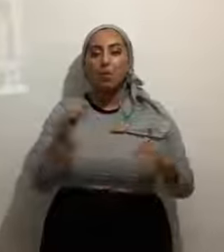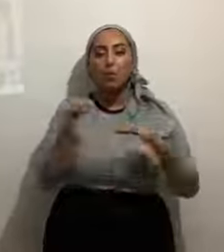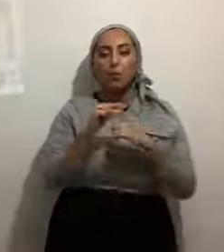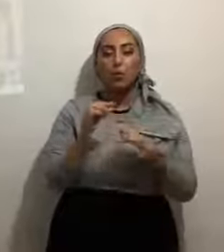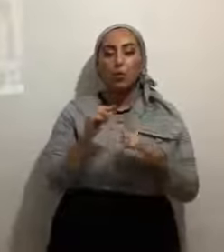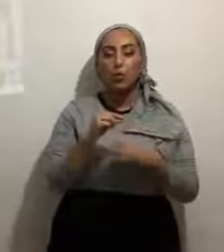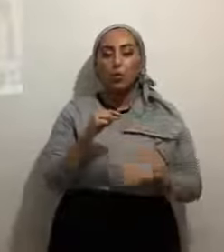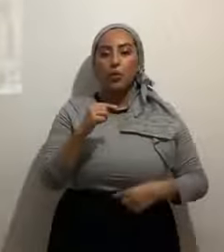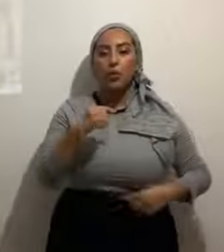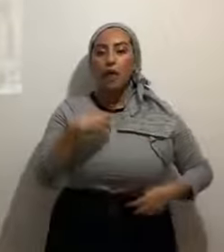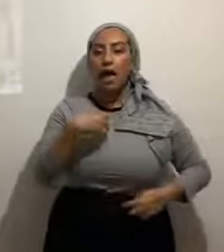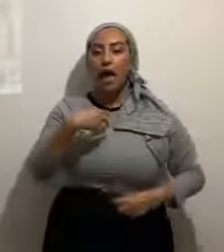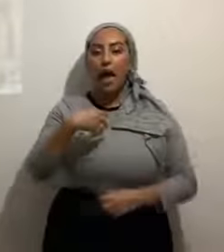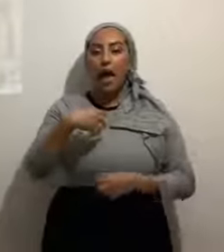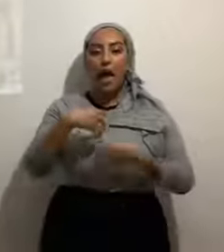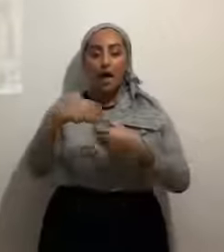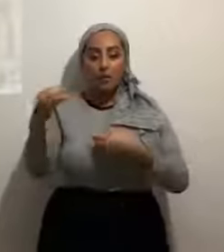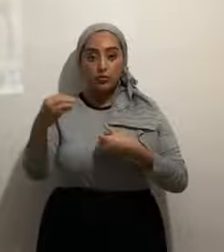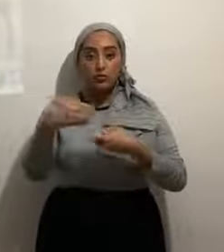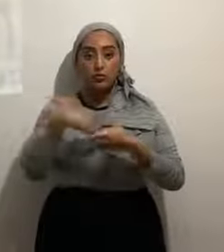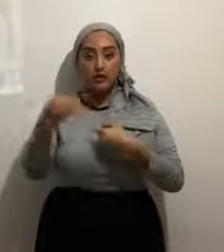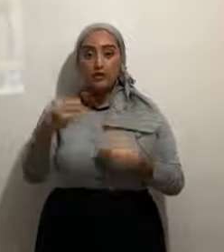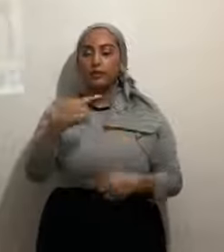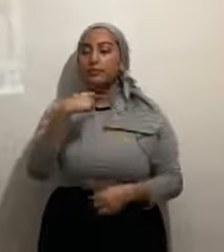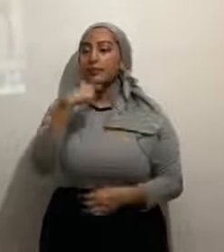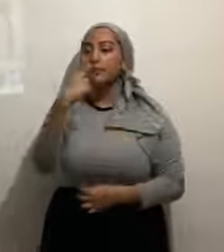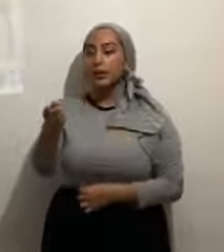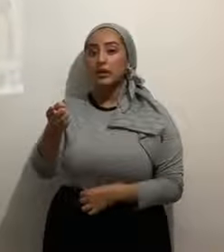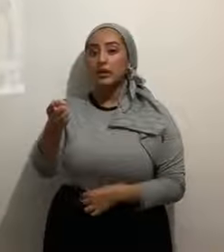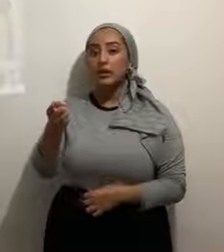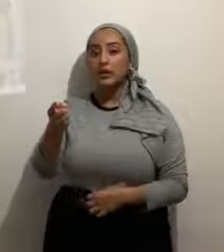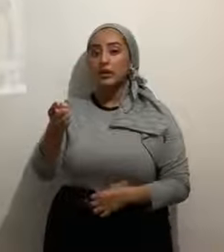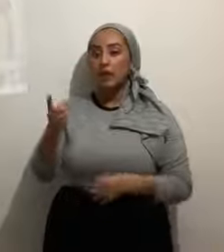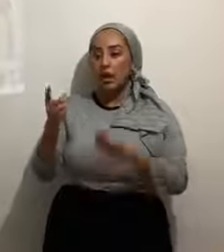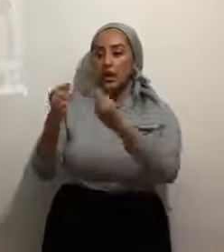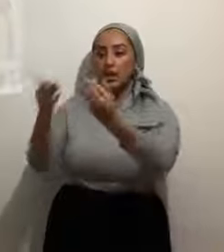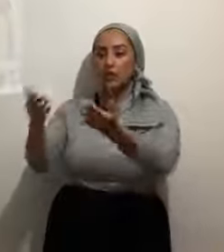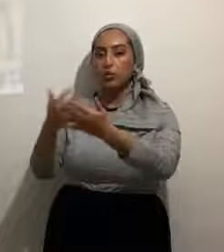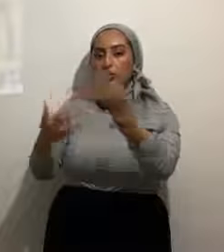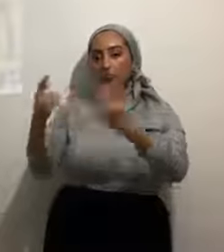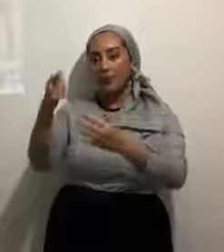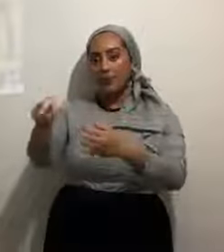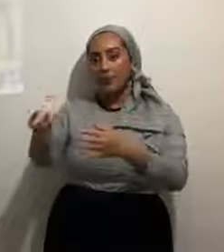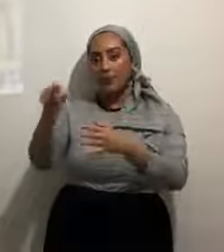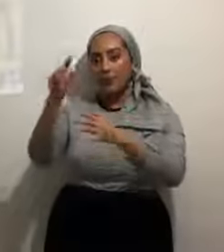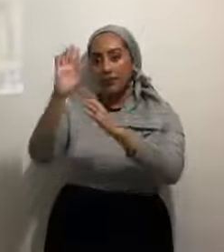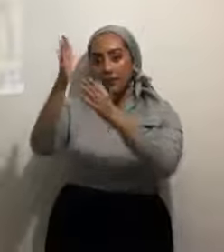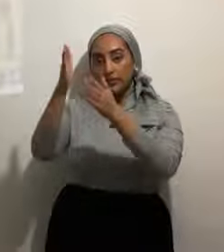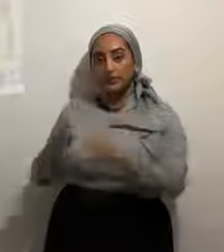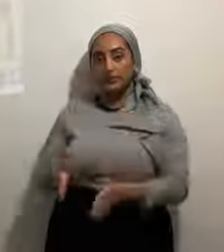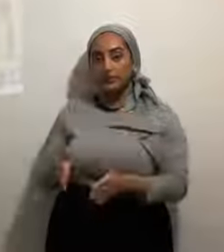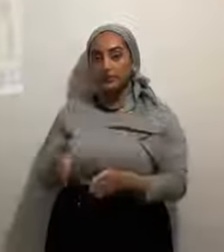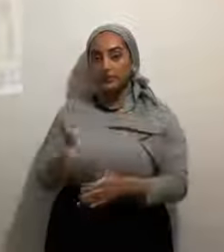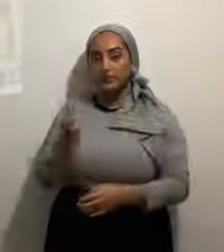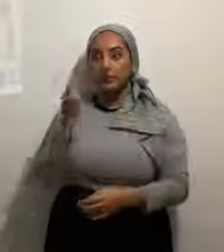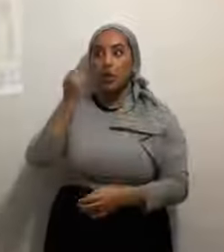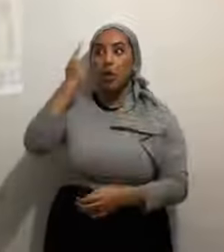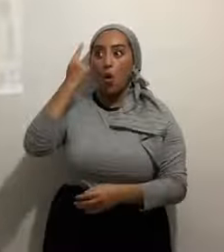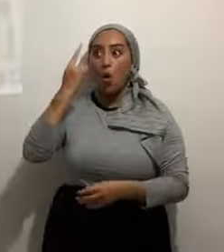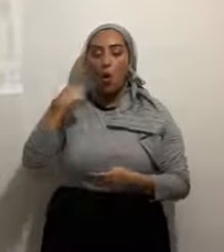que sale, ¿sí? Y por eso se va a hacer una acción. El anciano va a hacer una acción